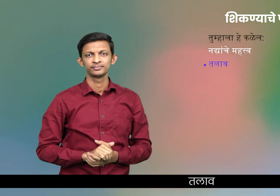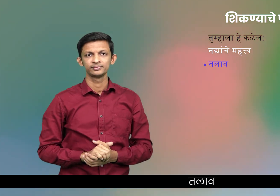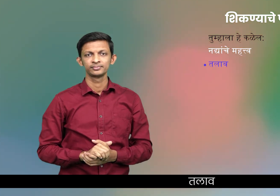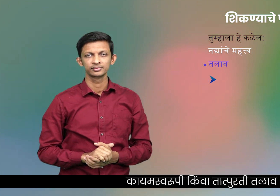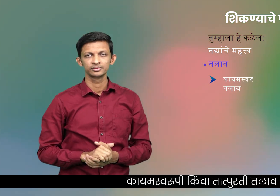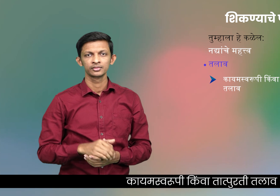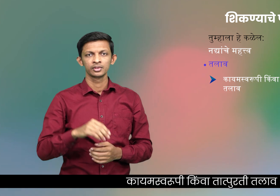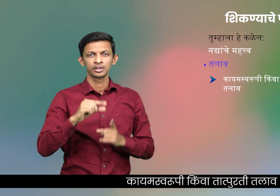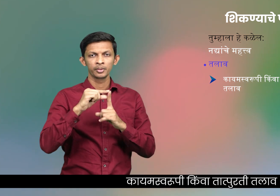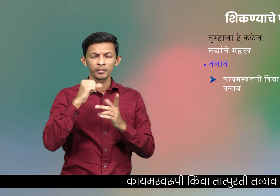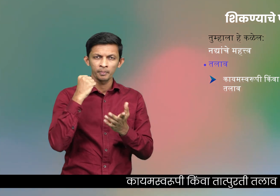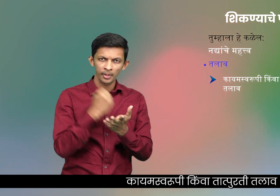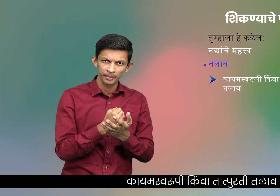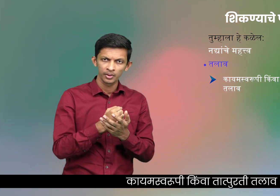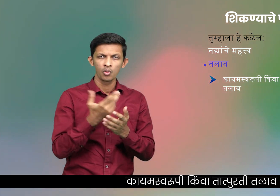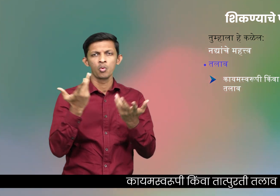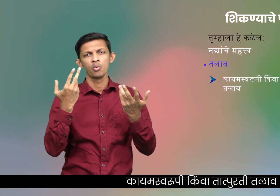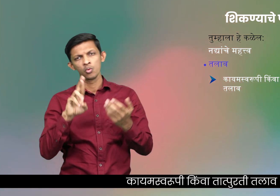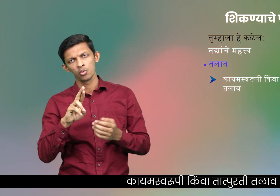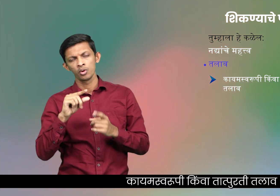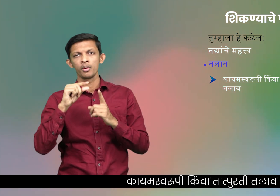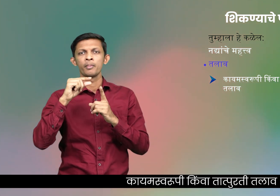तलाव, कायमस्वरूपी किंवा तात्पुरती तलाव.